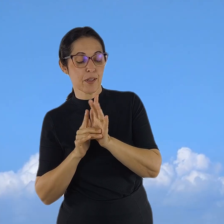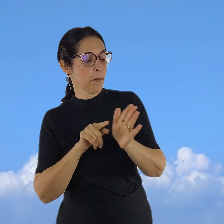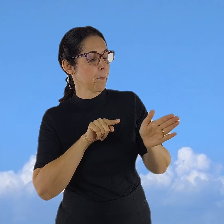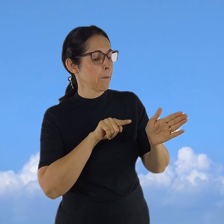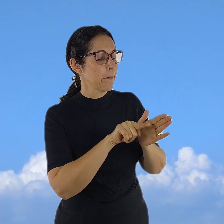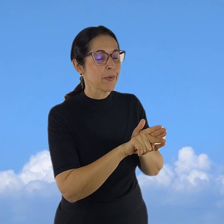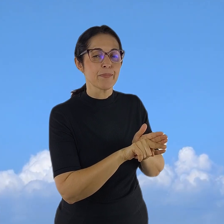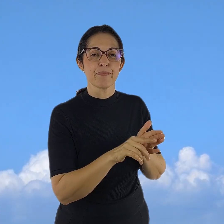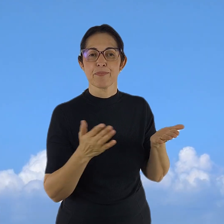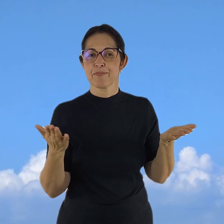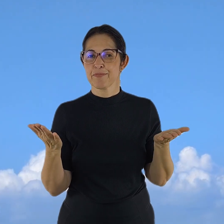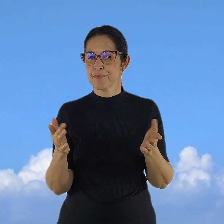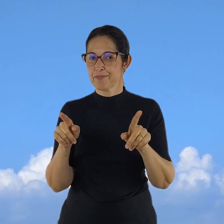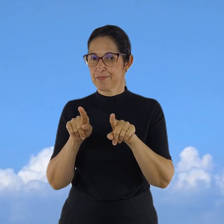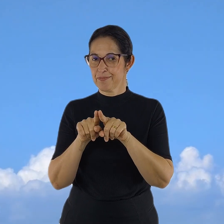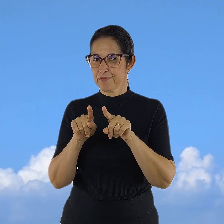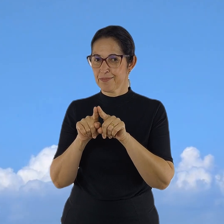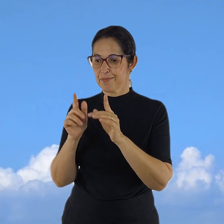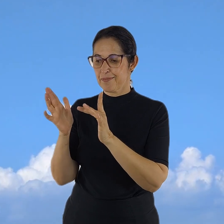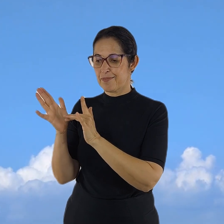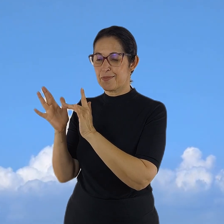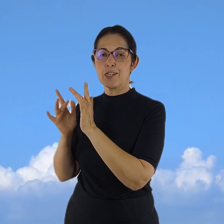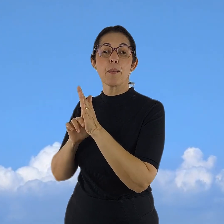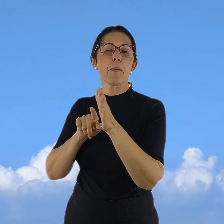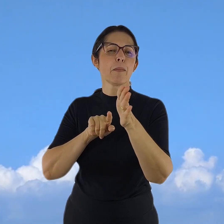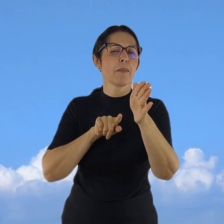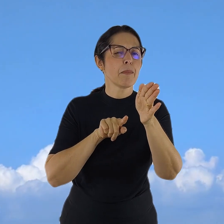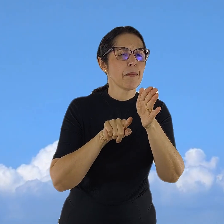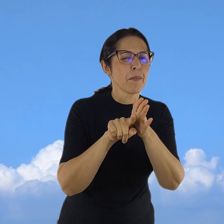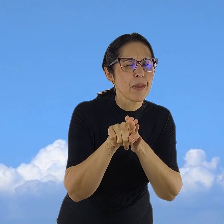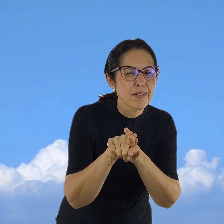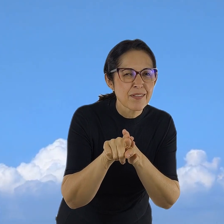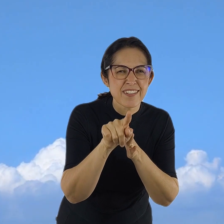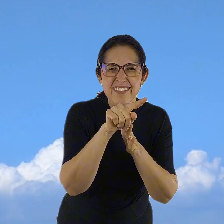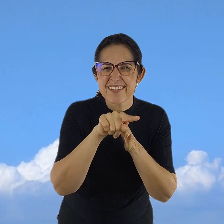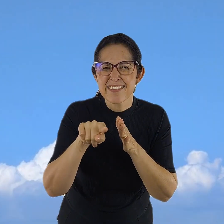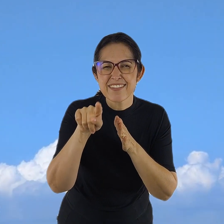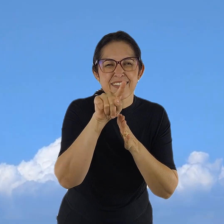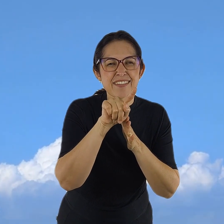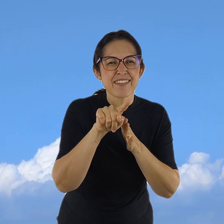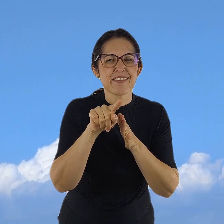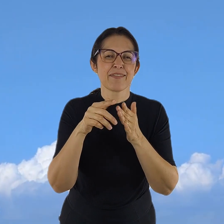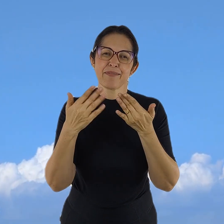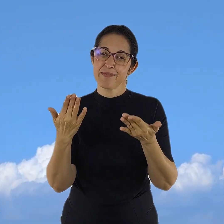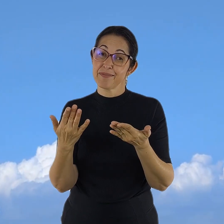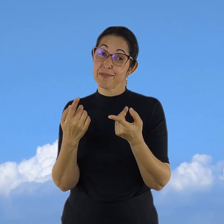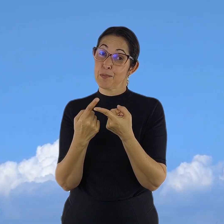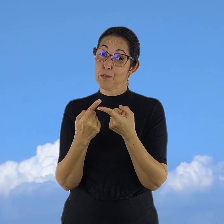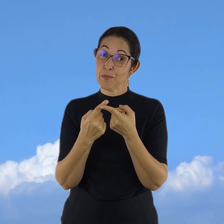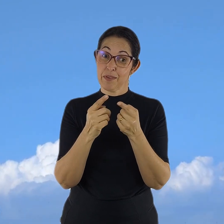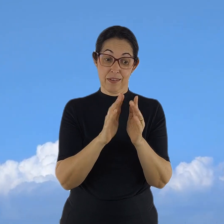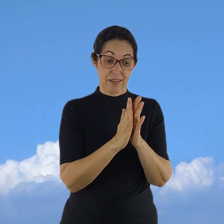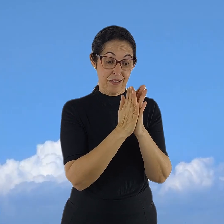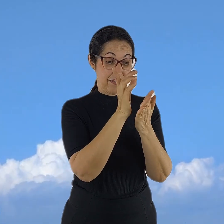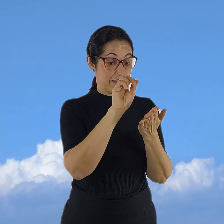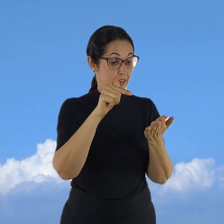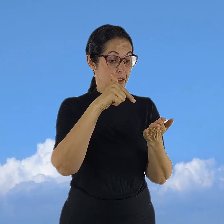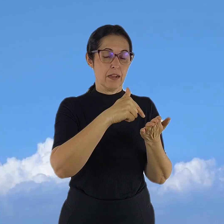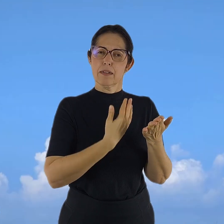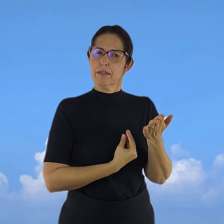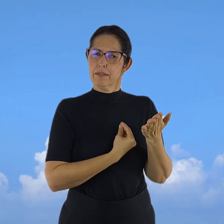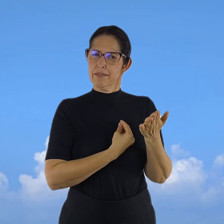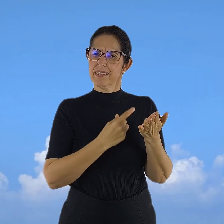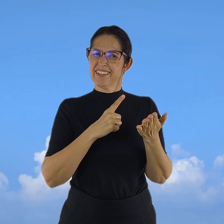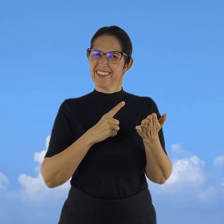mas é para todos nós que estamos aqui. É para todos que onde vão chegar essa mensagem hoje, porque a palavra do Senhor é